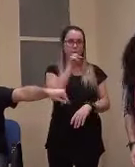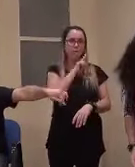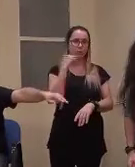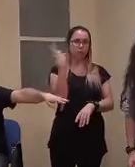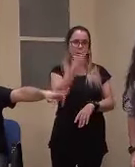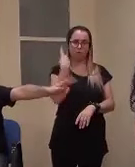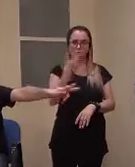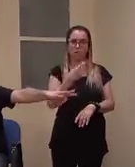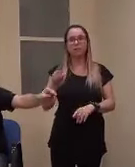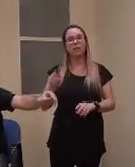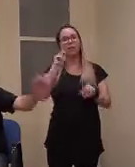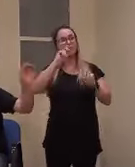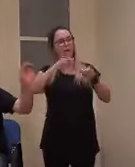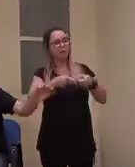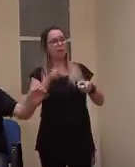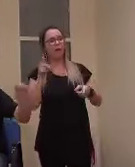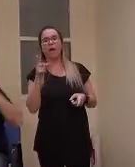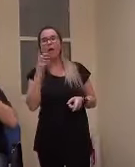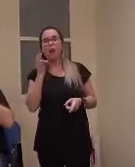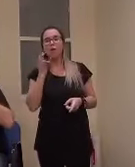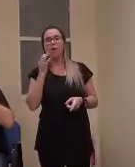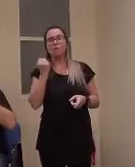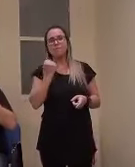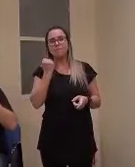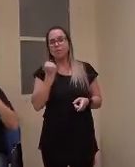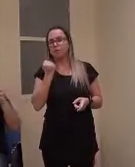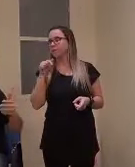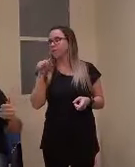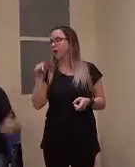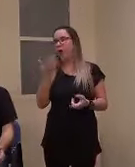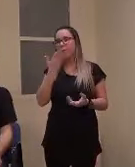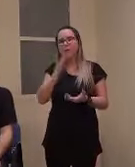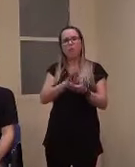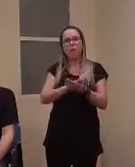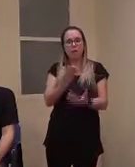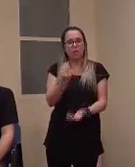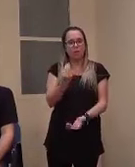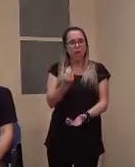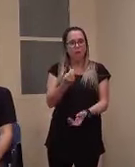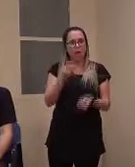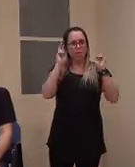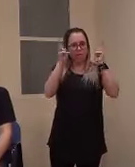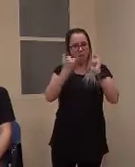digamos que salió mucho puede hablar de miedo